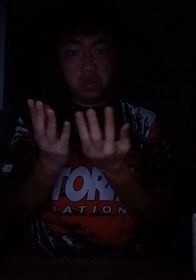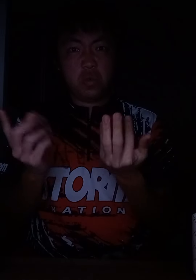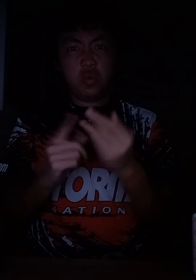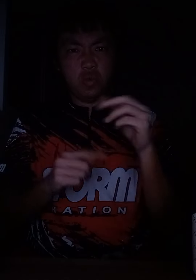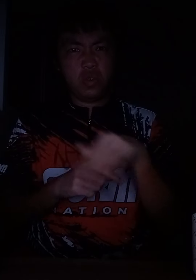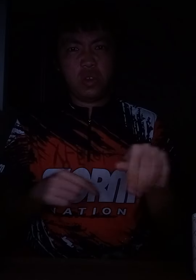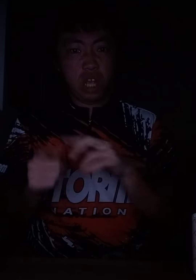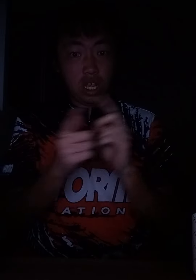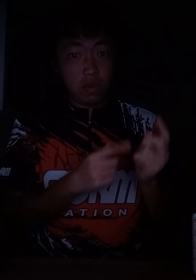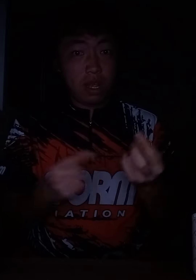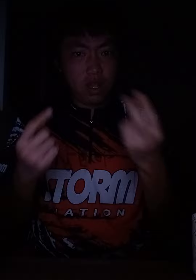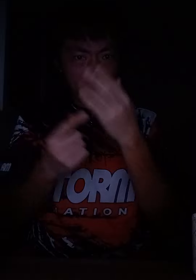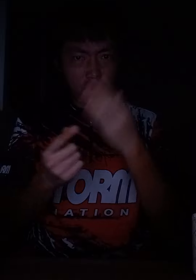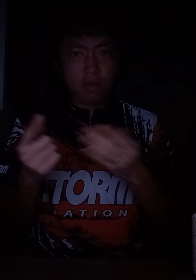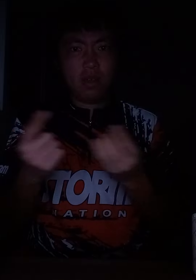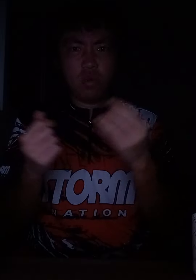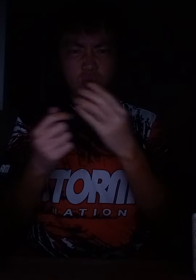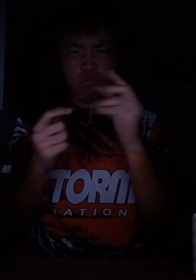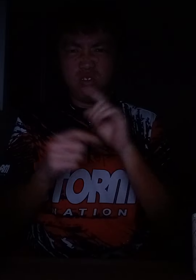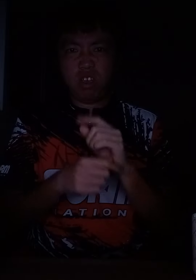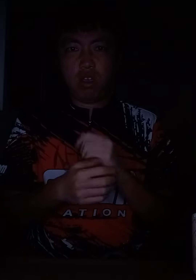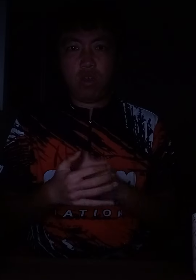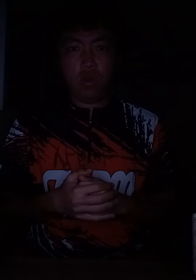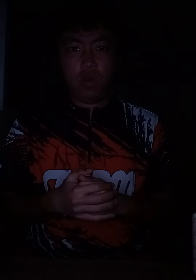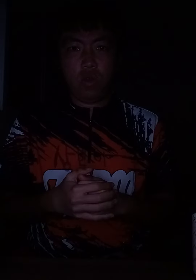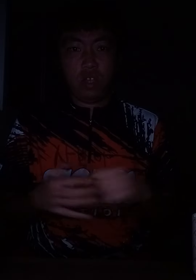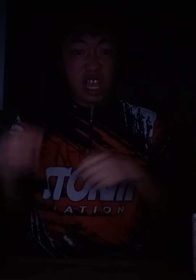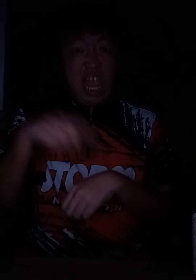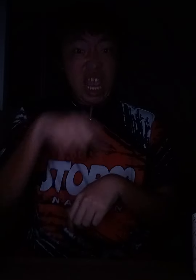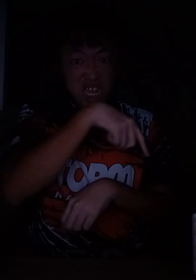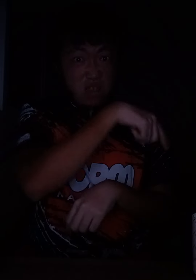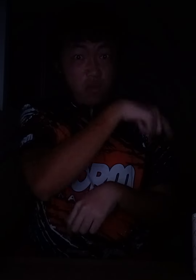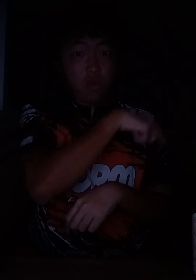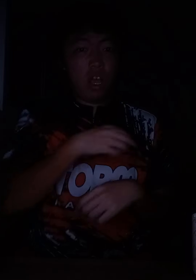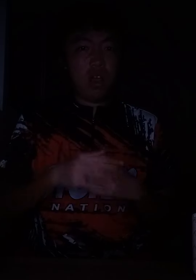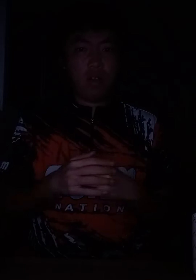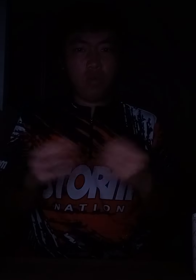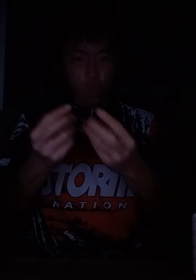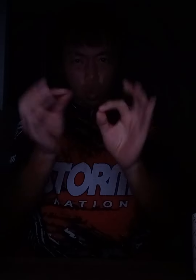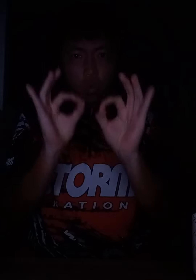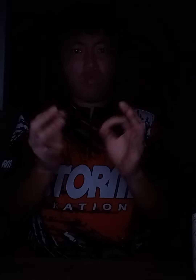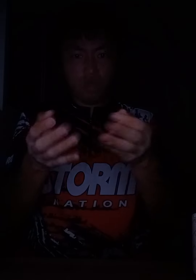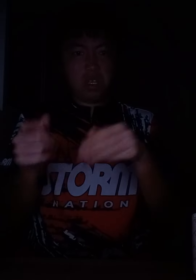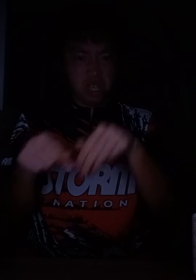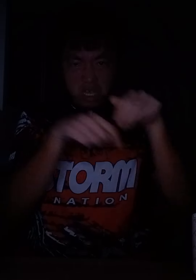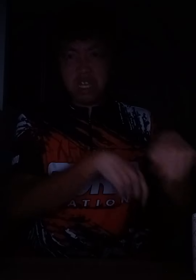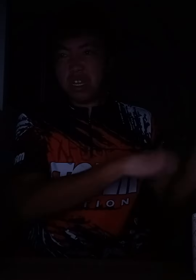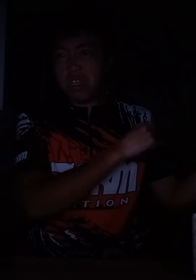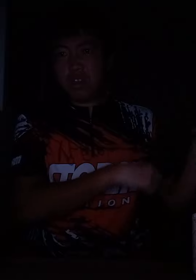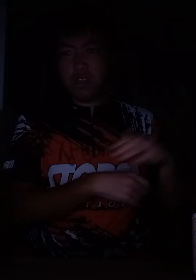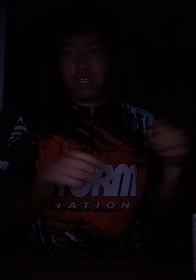영무원들까지 나서서 말려보지만 속수무책. 내리라는 영무원들과 돈을 주면 내리겠다는 승객이 실랑이를